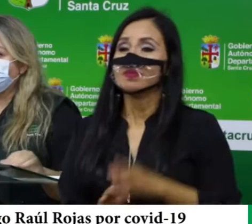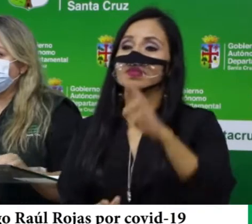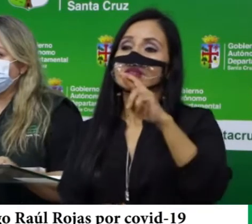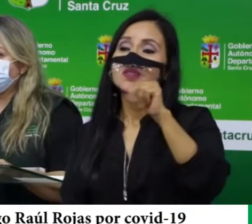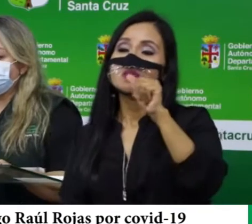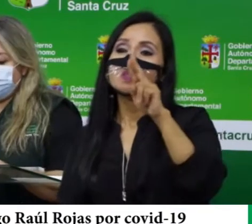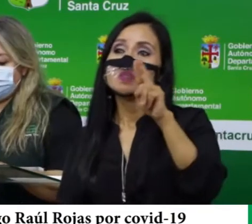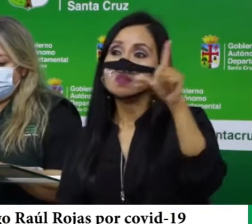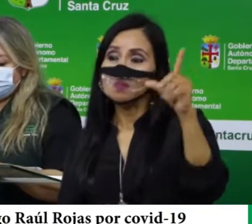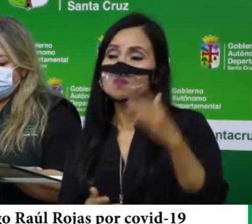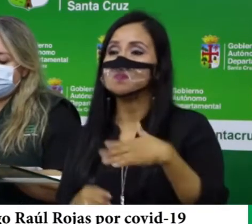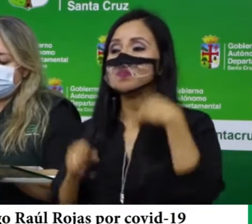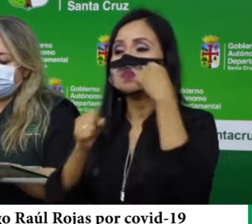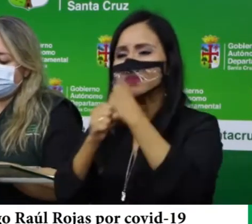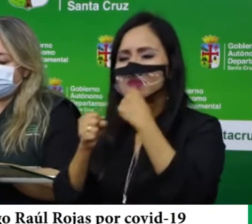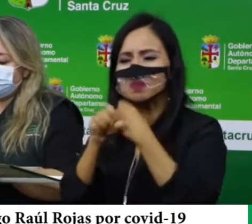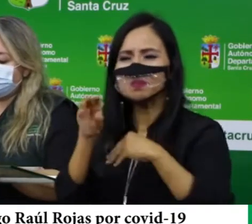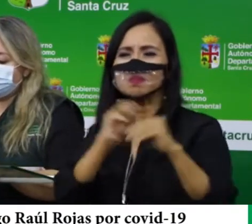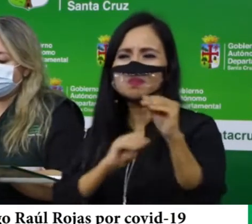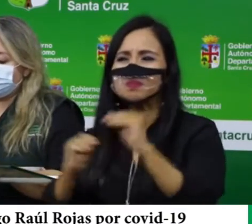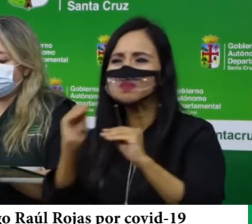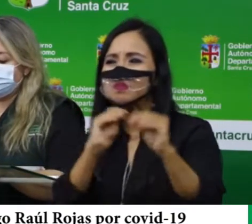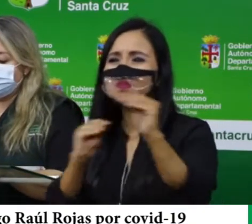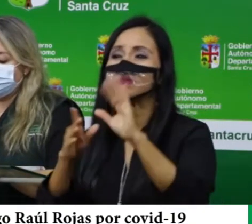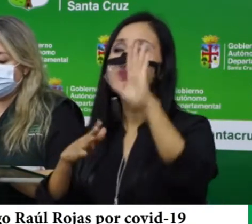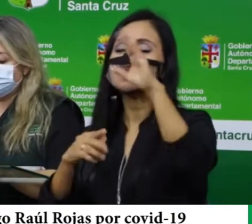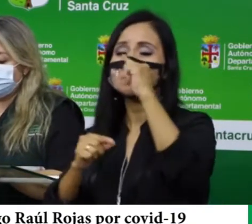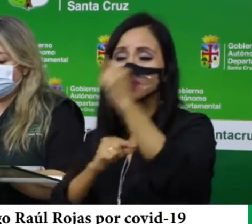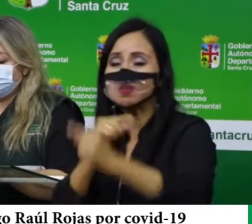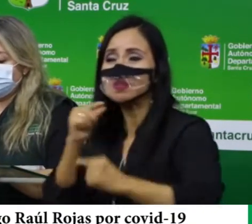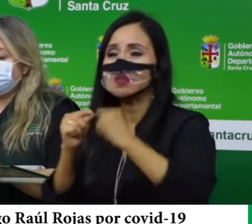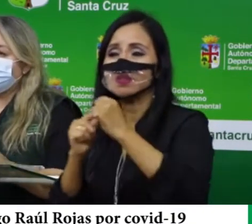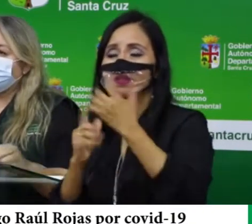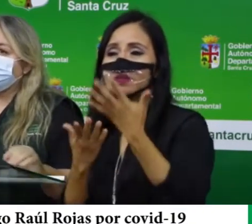Raúl trabajó activamente durante su gestión.